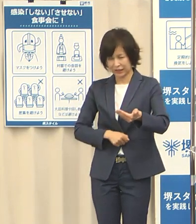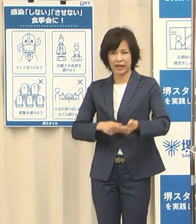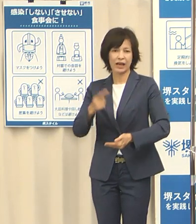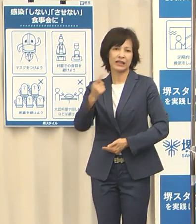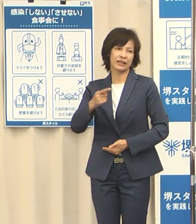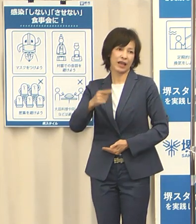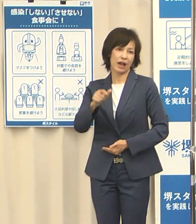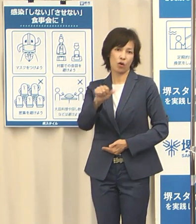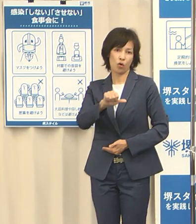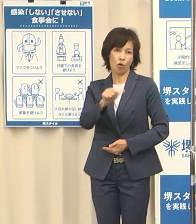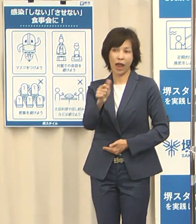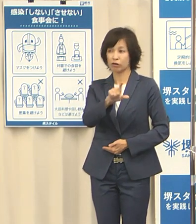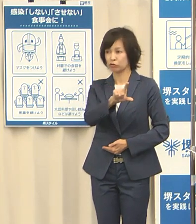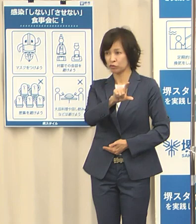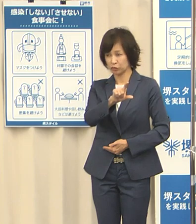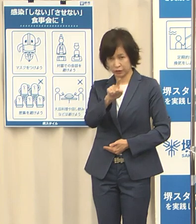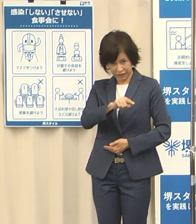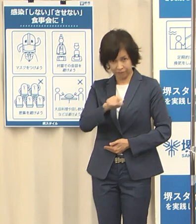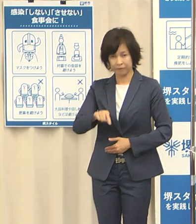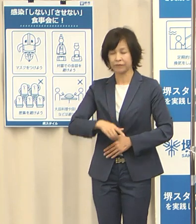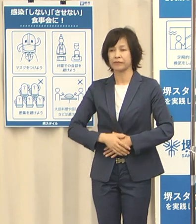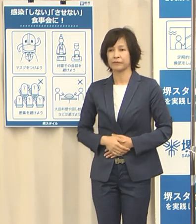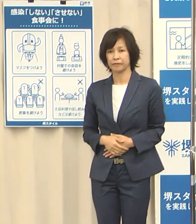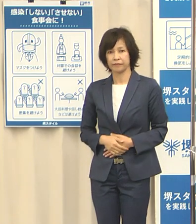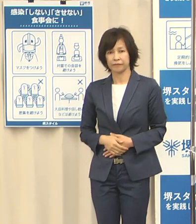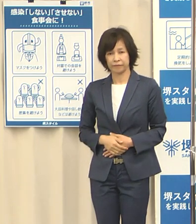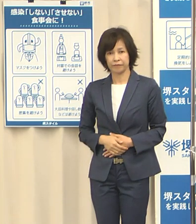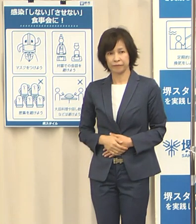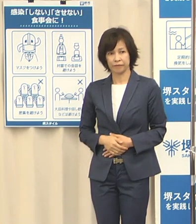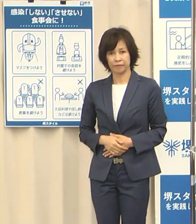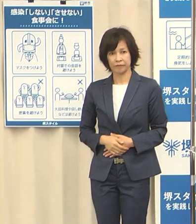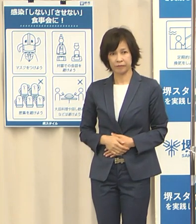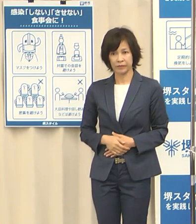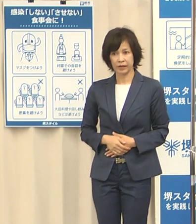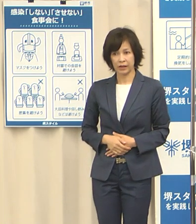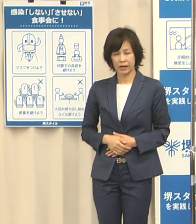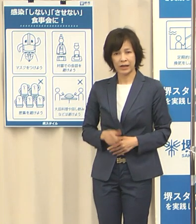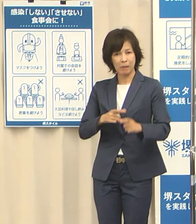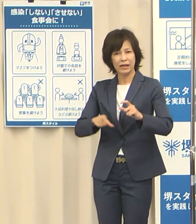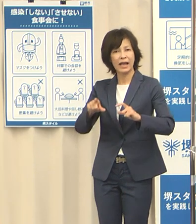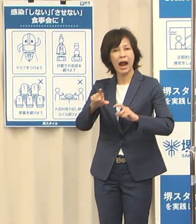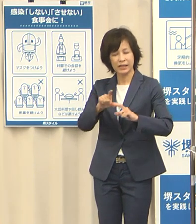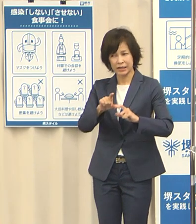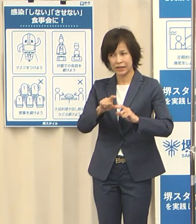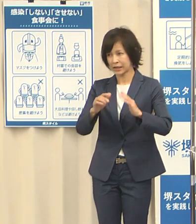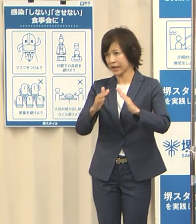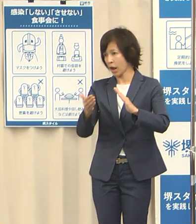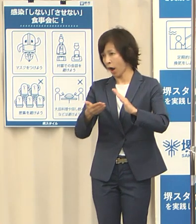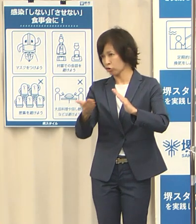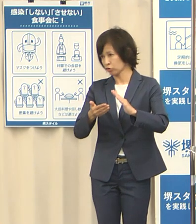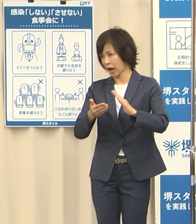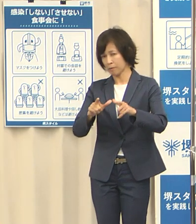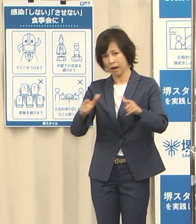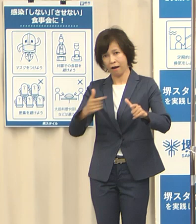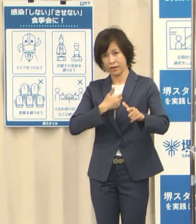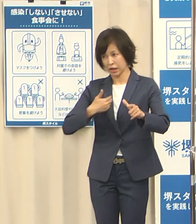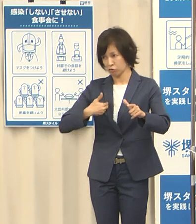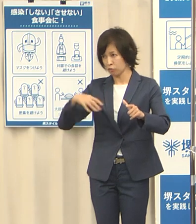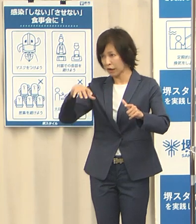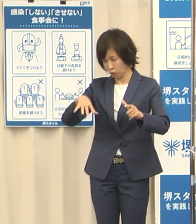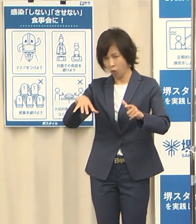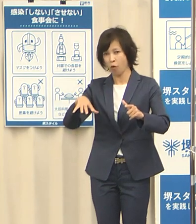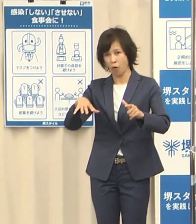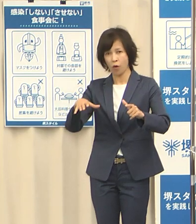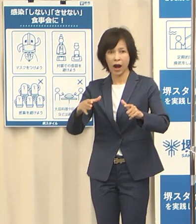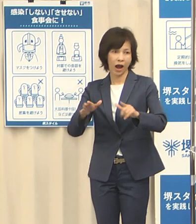ですが、実際にその部門丸ごとではなくてもさらにテレワークを進められるところはあると思いますので、できるところから進めていきたい